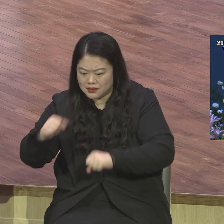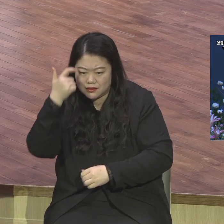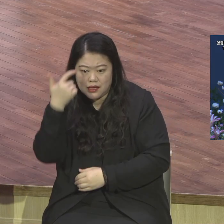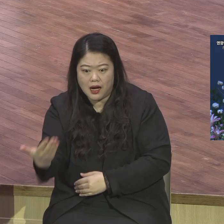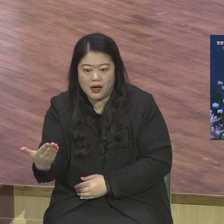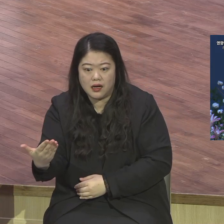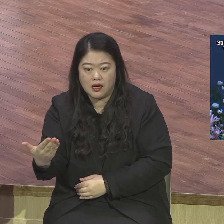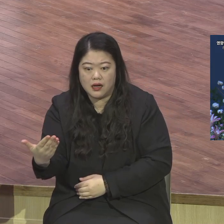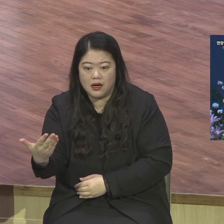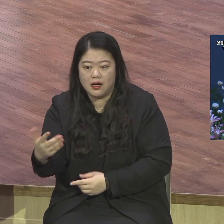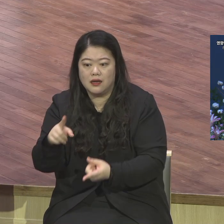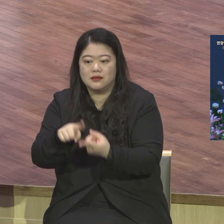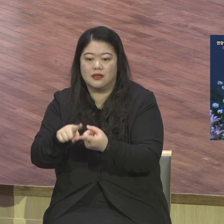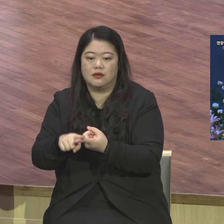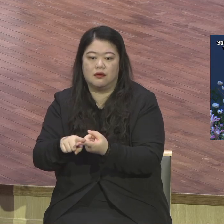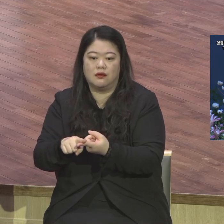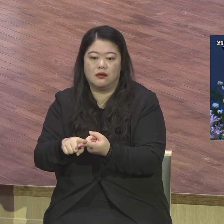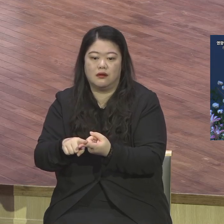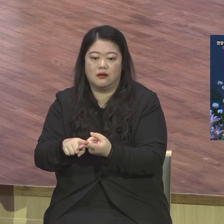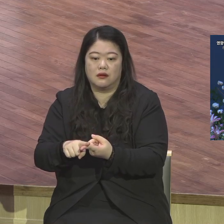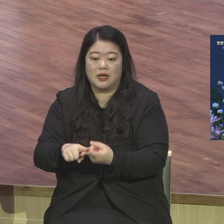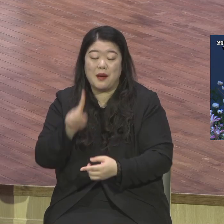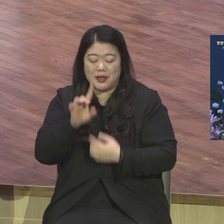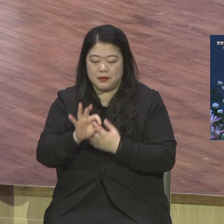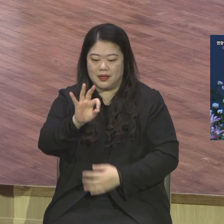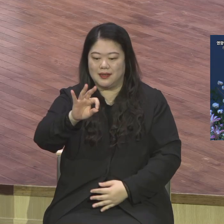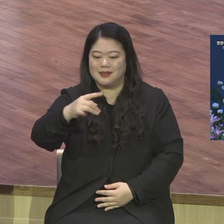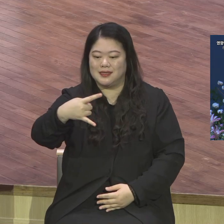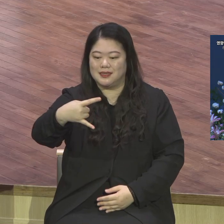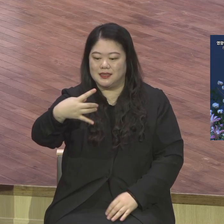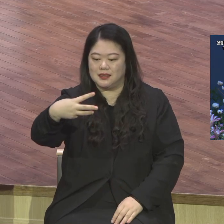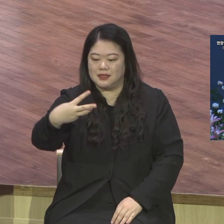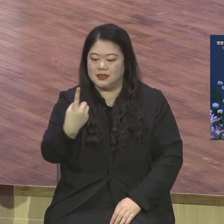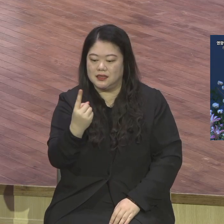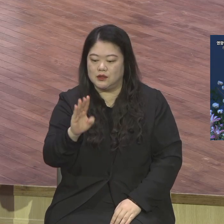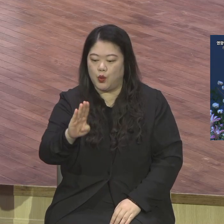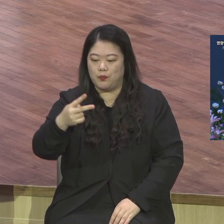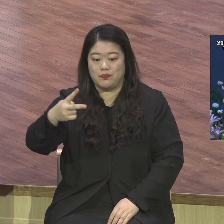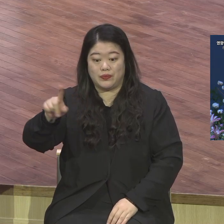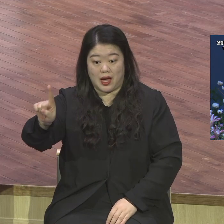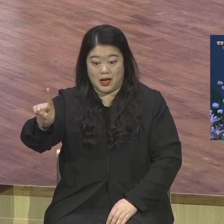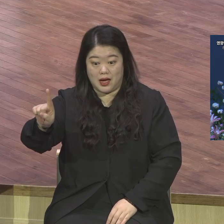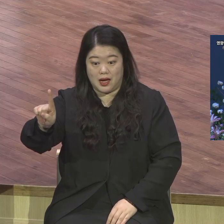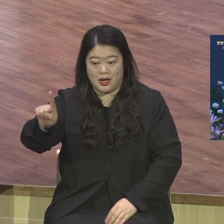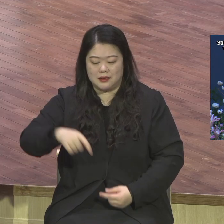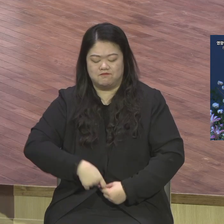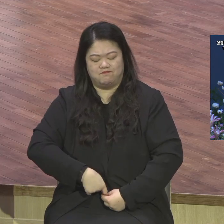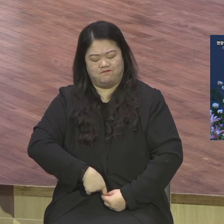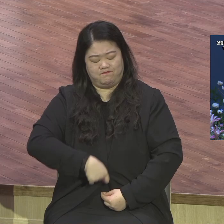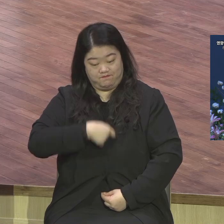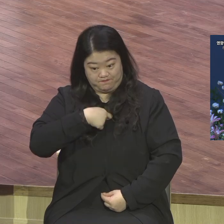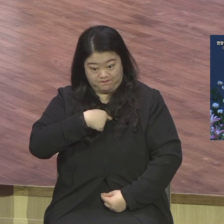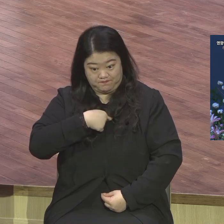것인가 그거였어요. 네, 여러분은 어떻게 생각합니까? 정답이